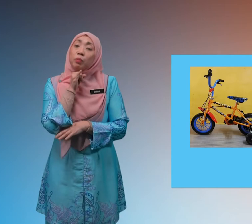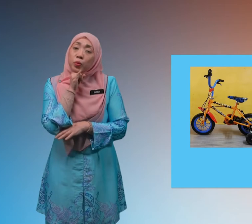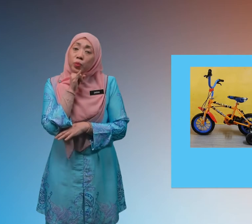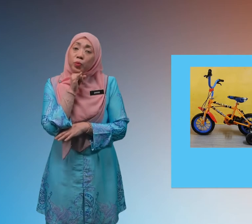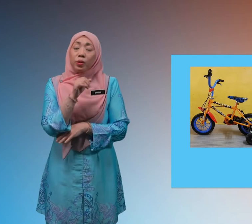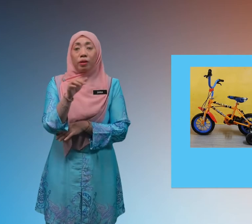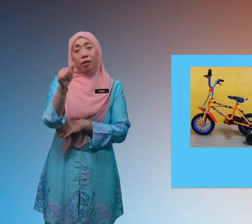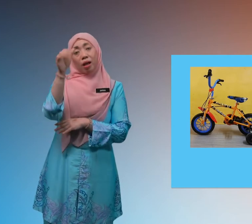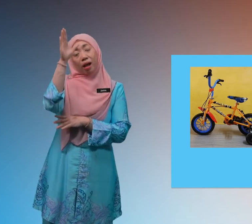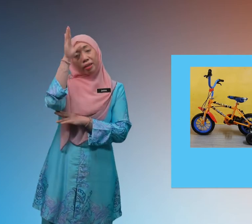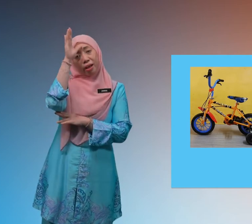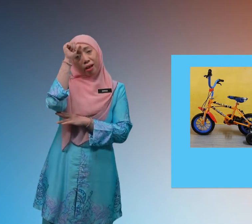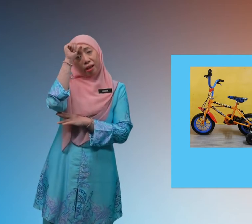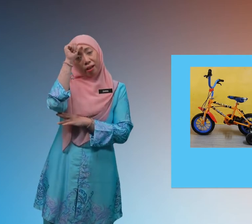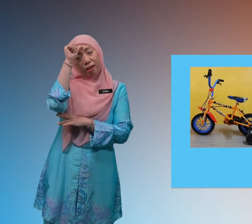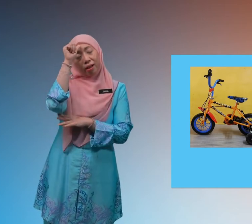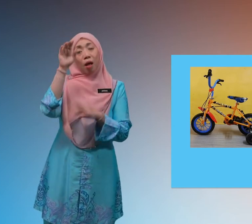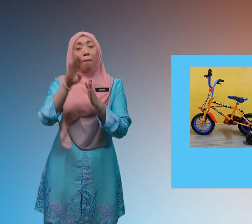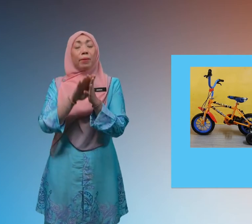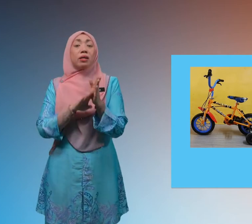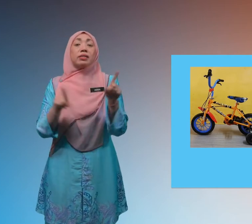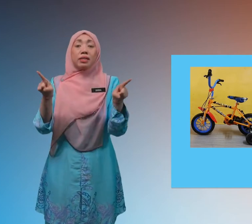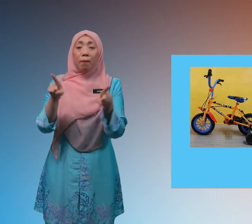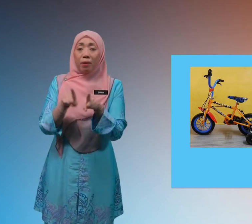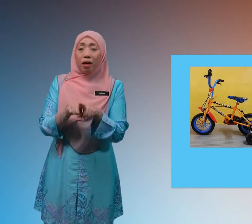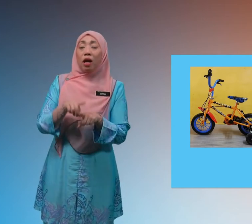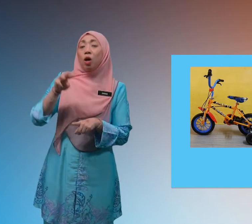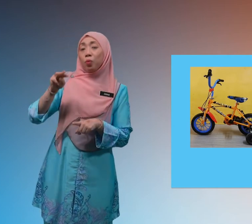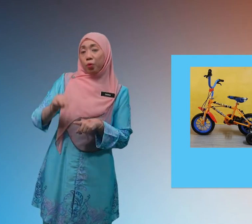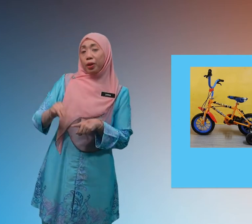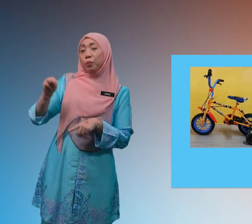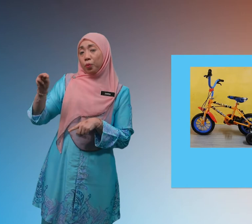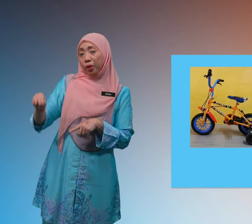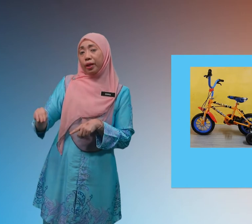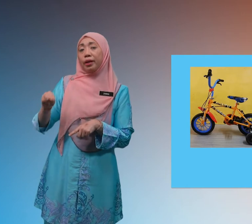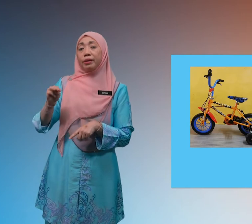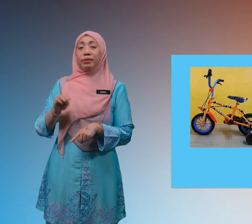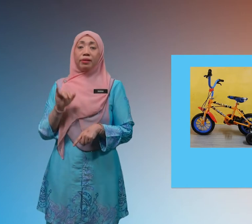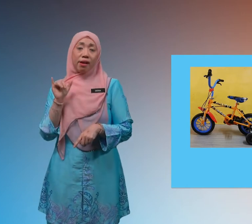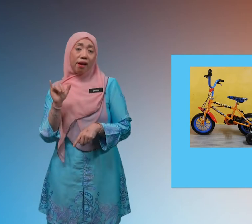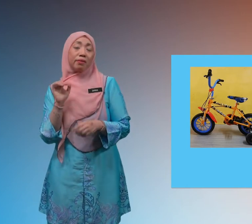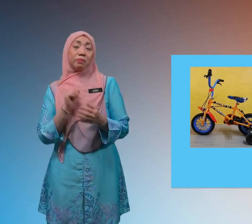ibu, ayah bersama murid-murid, ya.